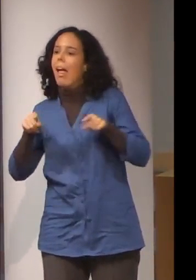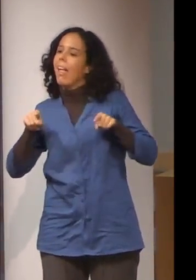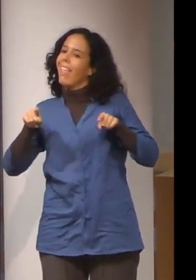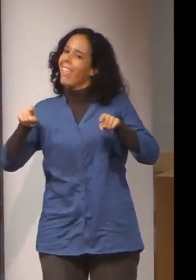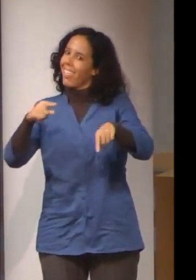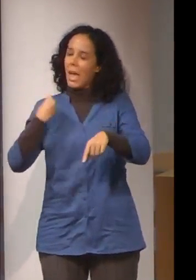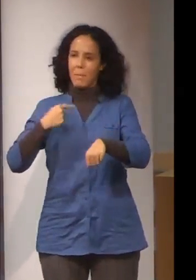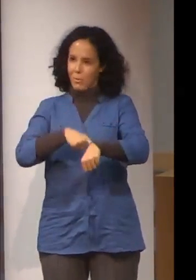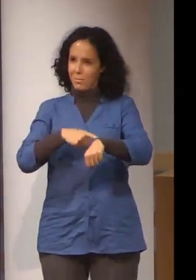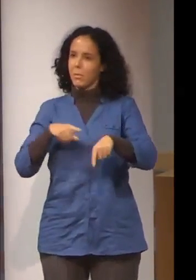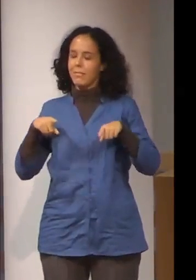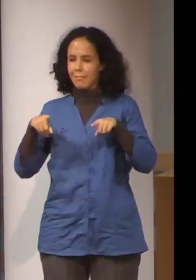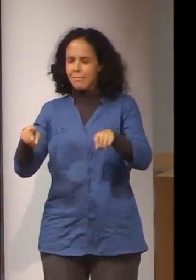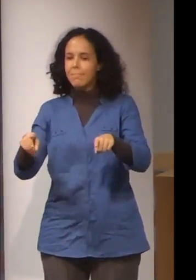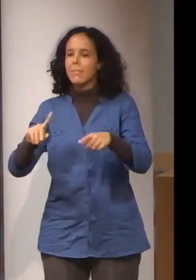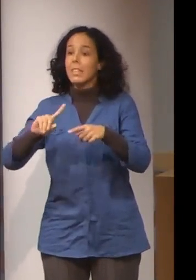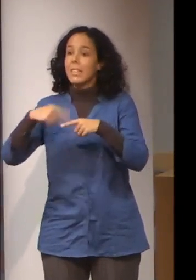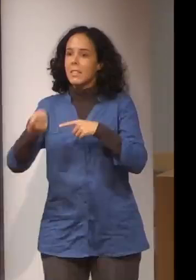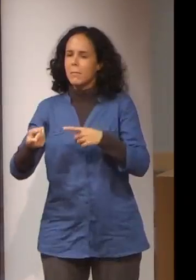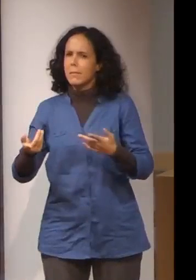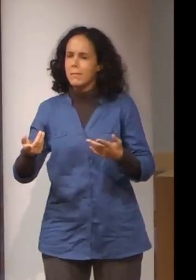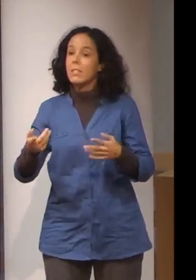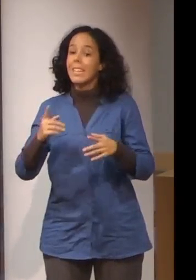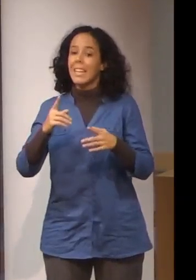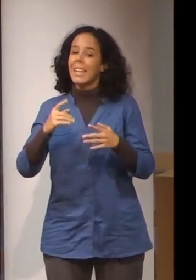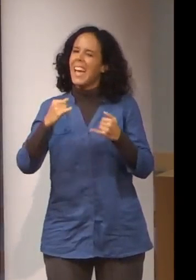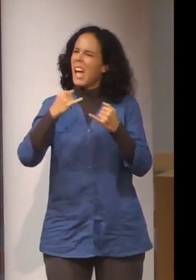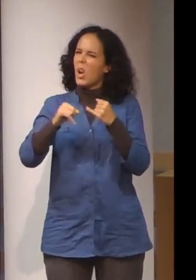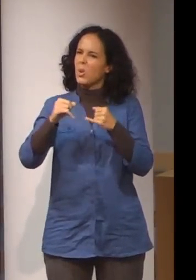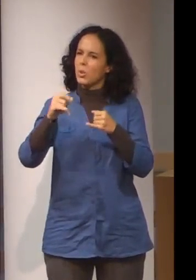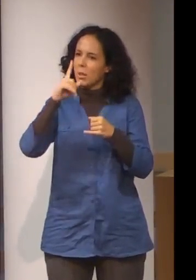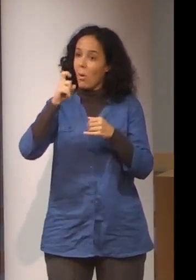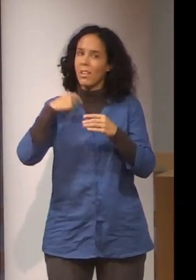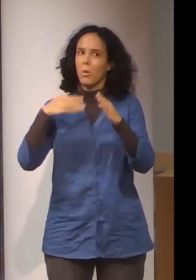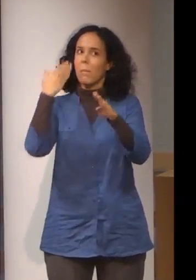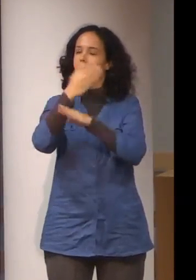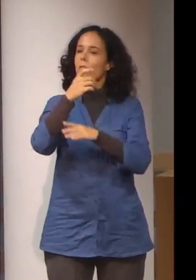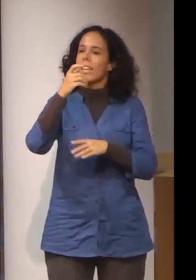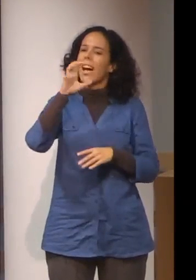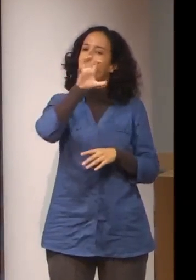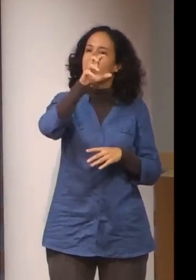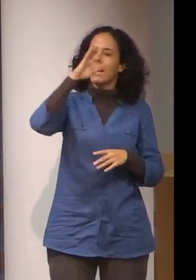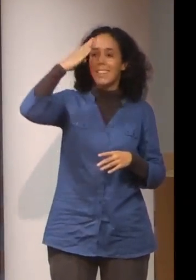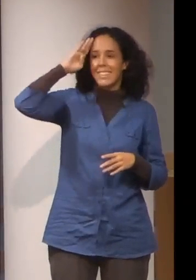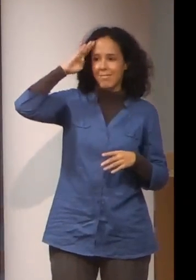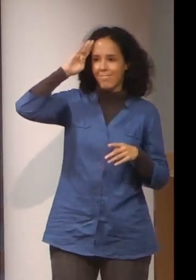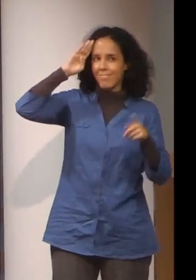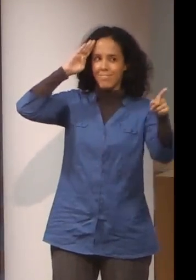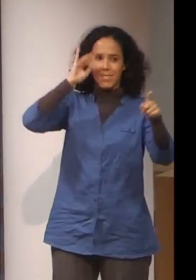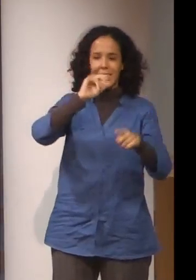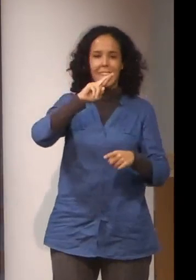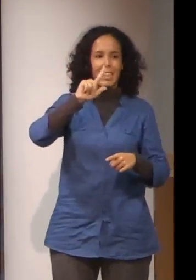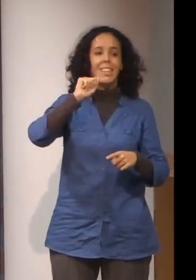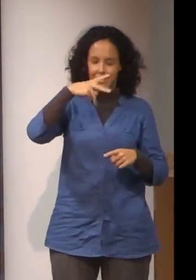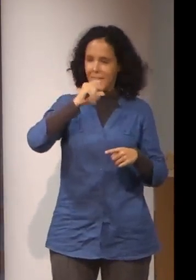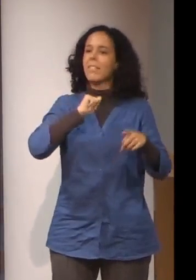Cuando estaba estudiando la carrera, de manera paralela, hice el ciclo formativo de intérprete y el último año me fui